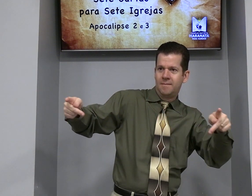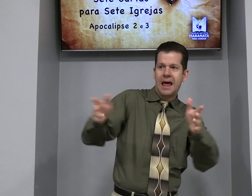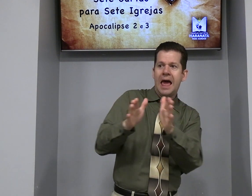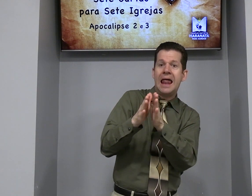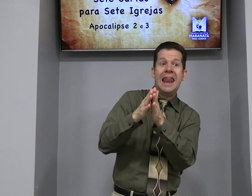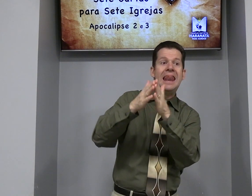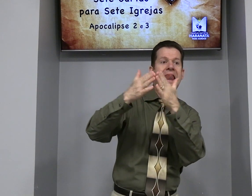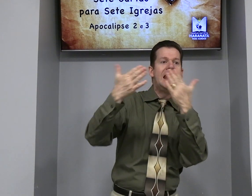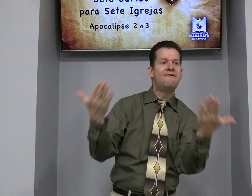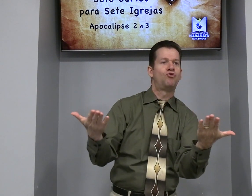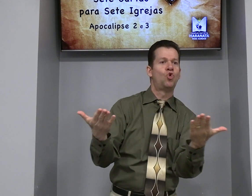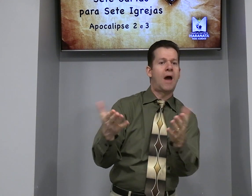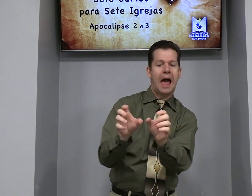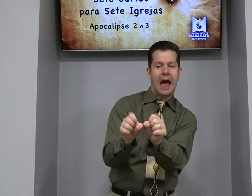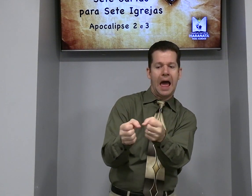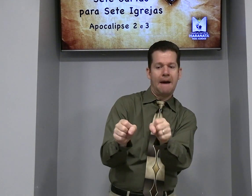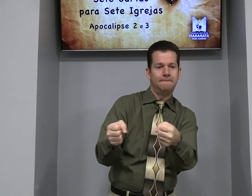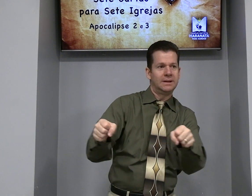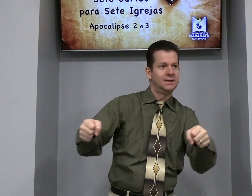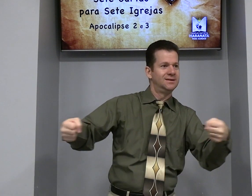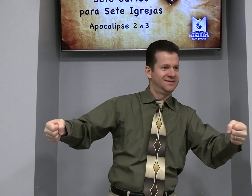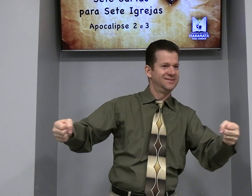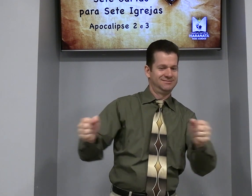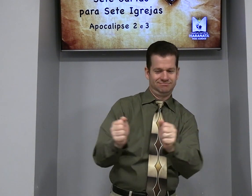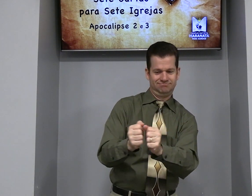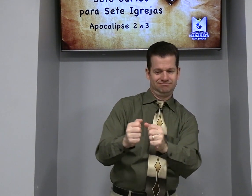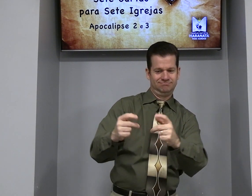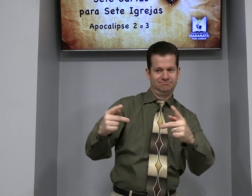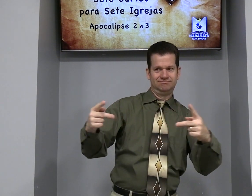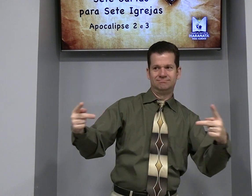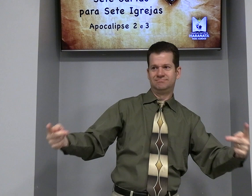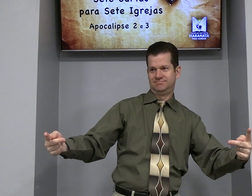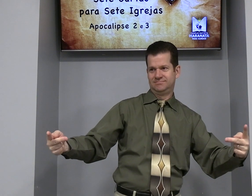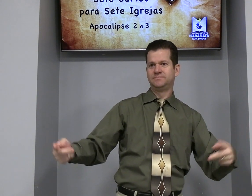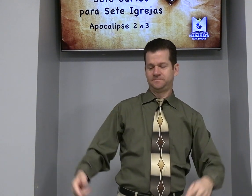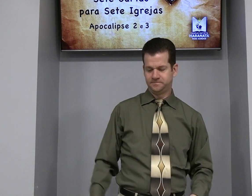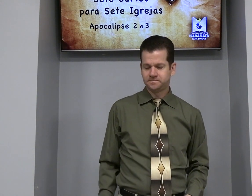Que é Apocalipse, igual o livro que abria de rolo.